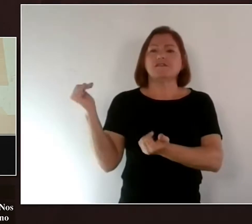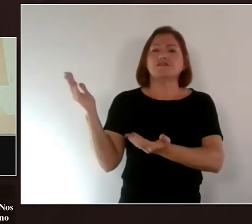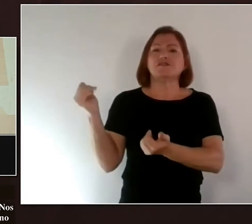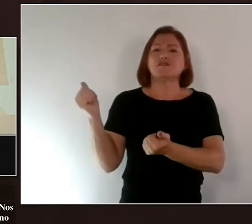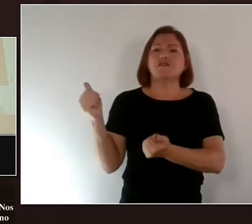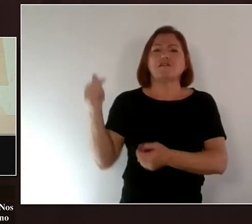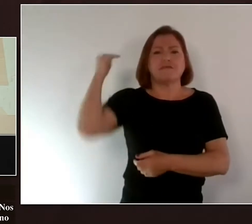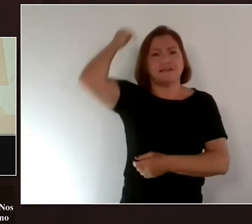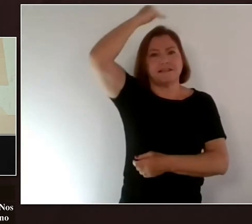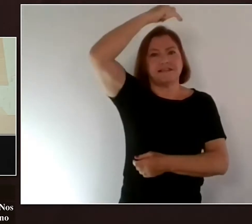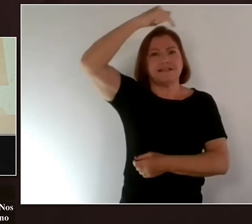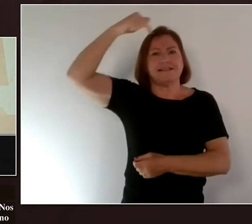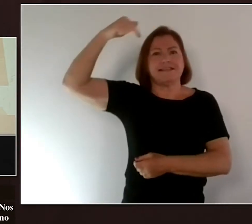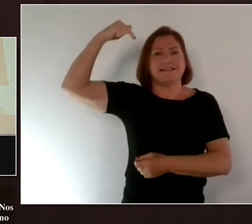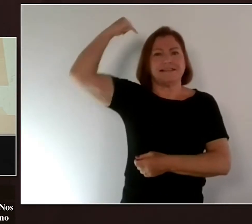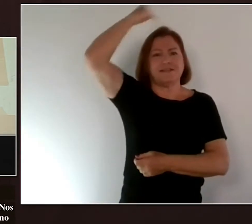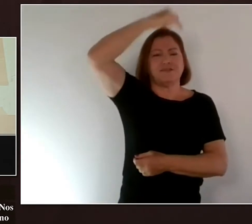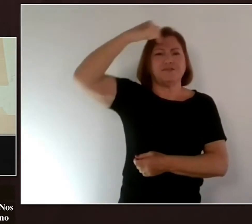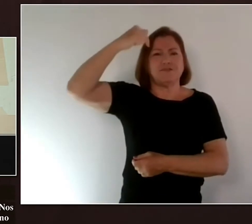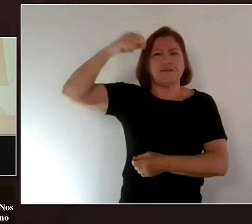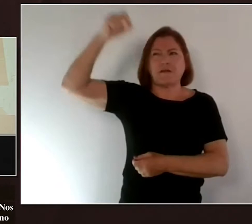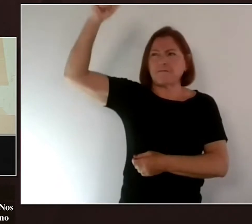santos. Irmãos,